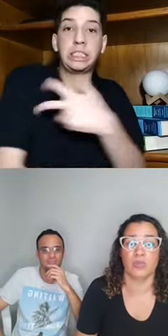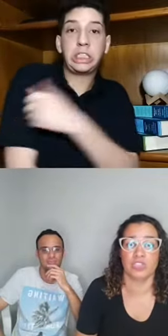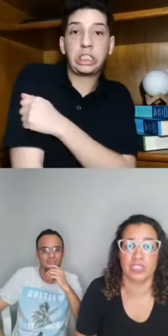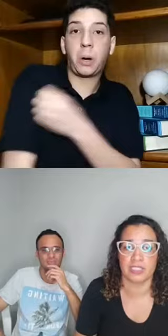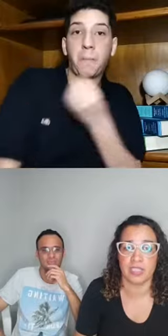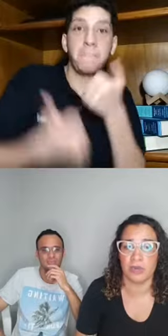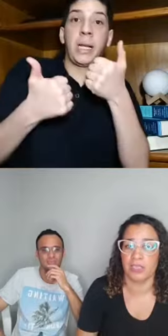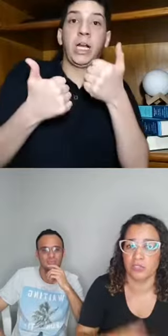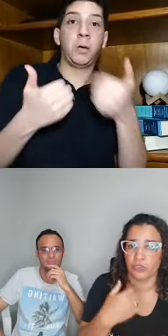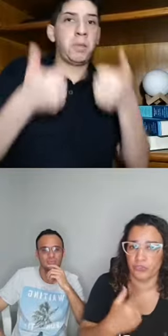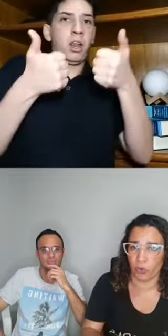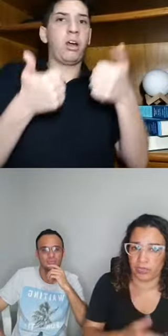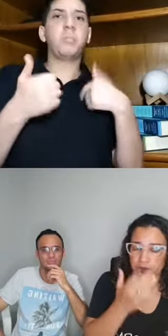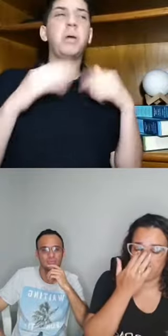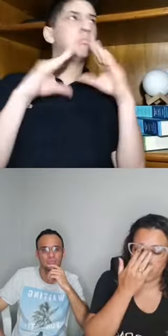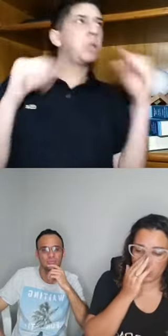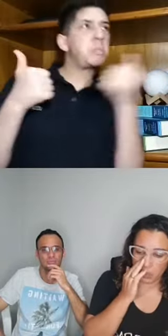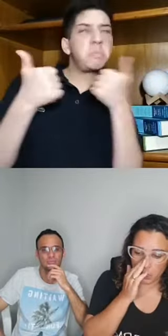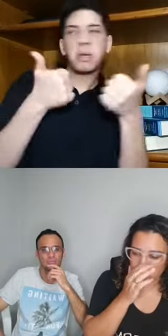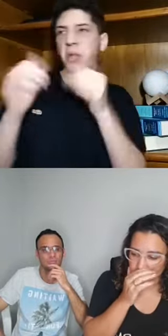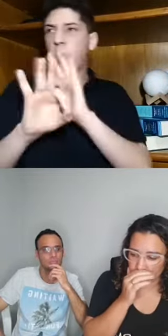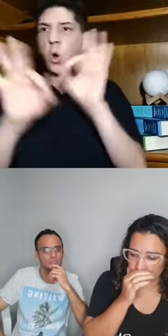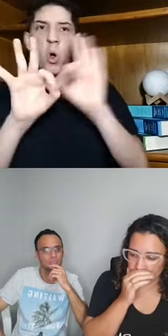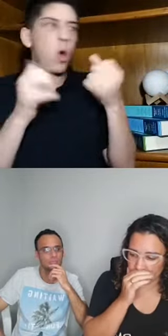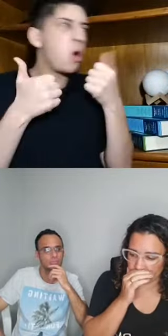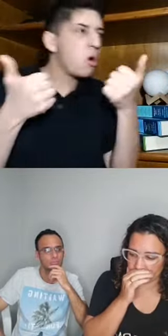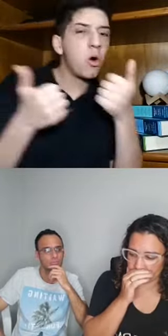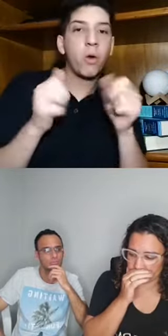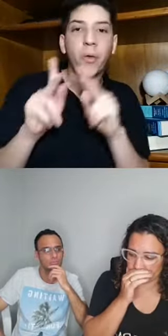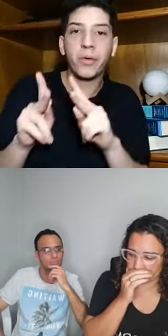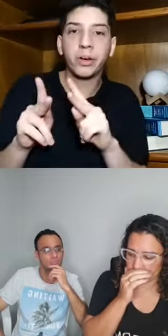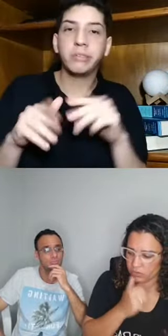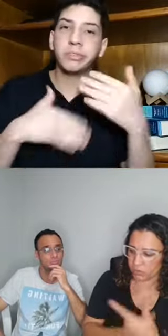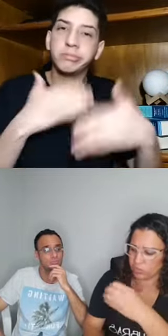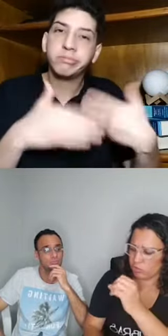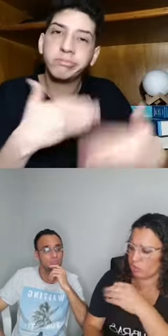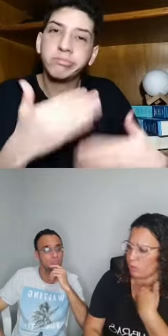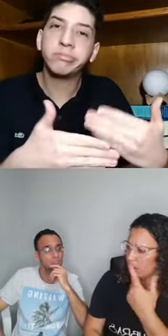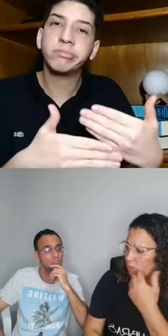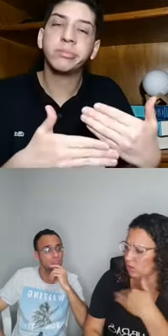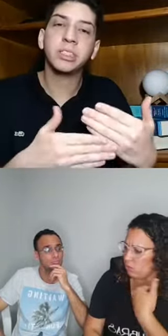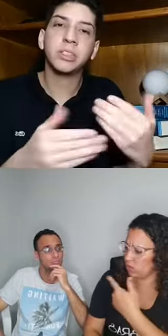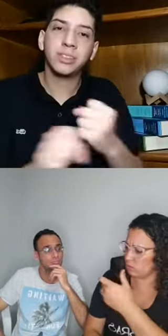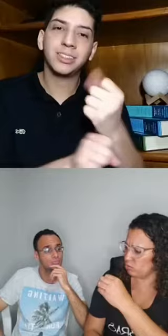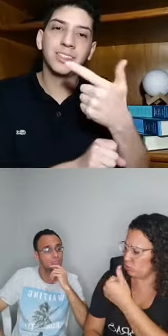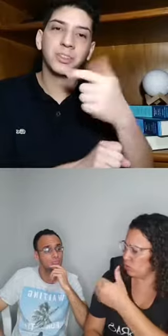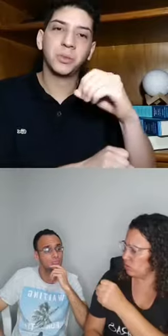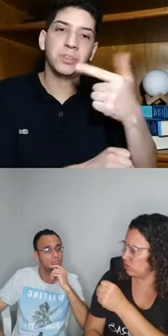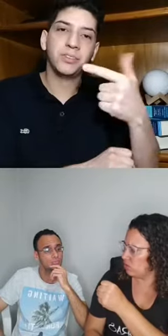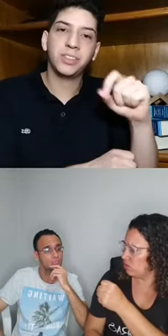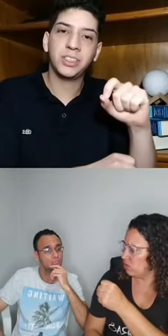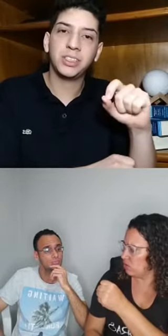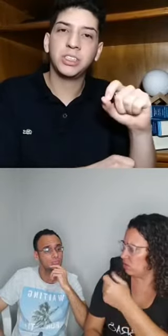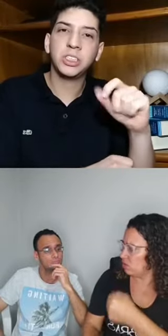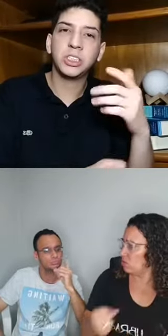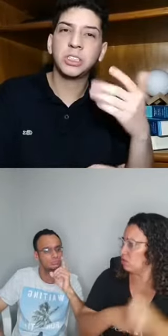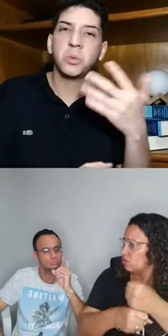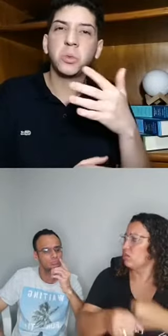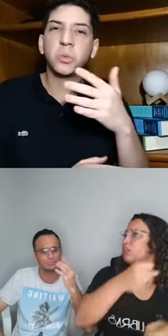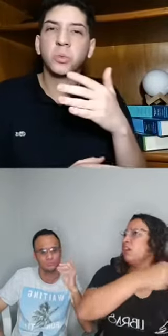e tomou injeção, e isso foi. Nós estamos em 2020? 2018, meu pai morreu? 2018?